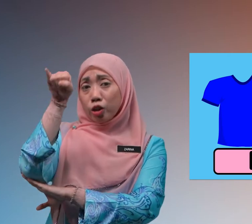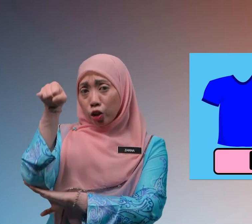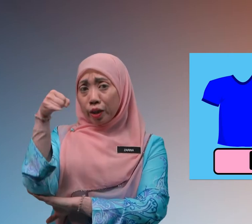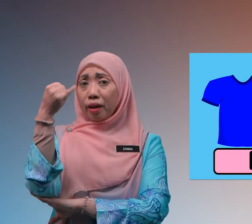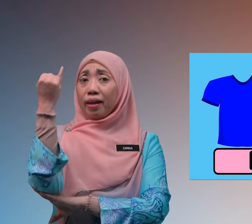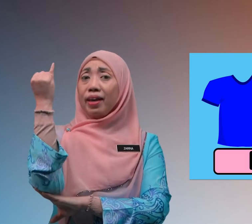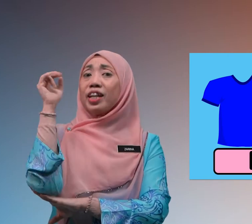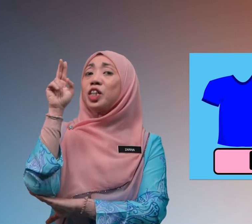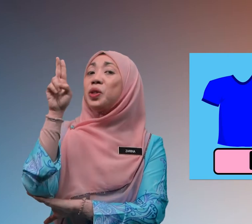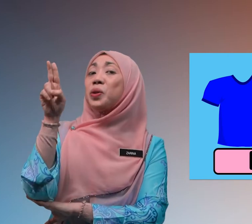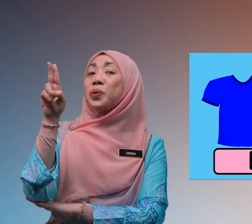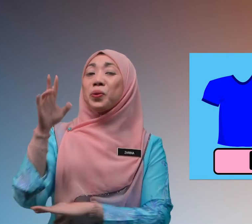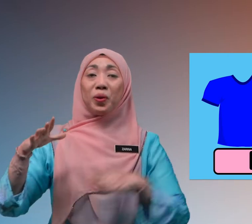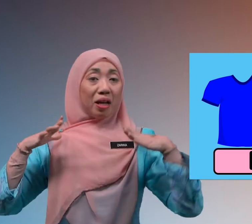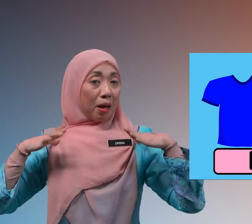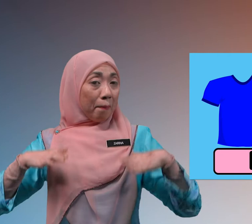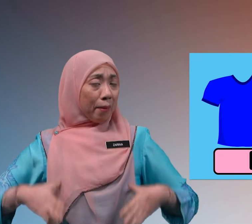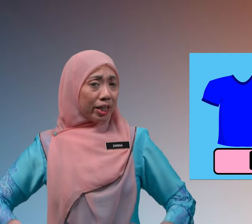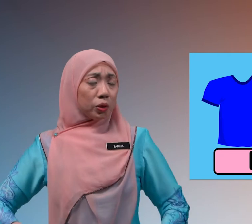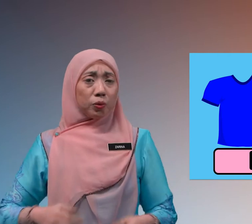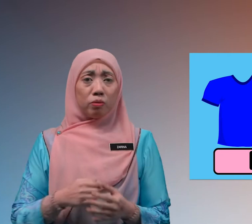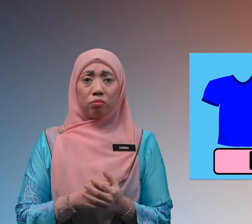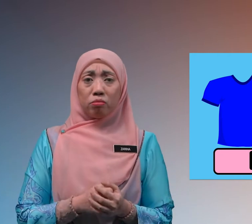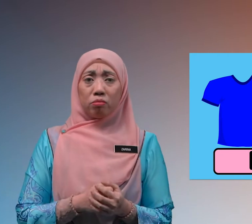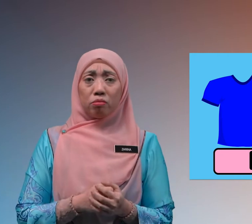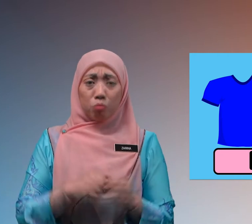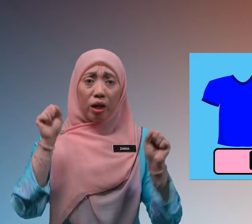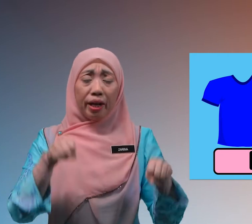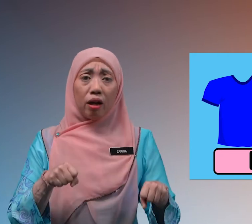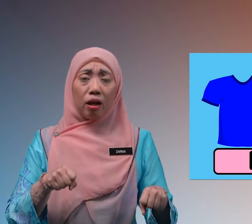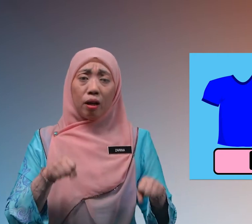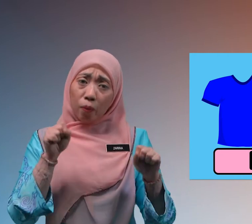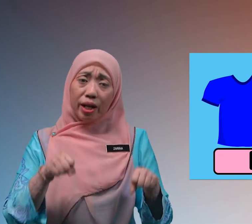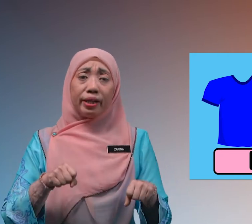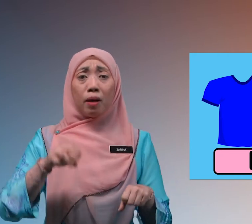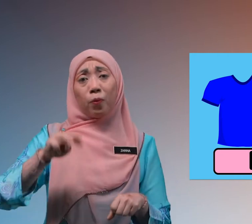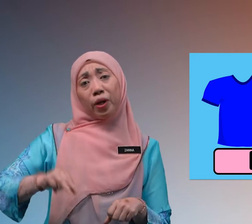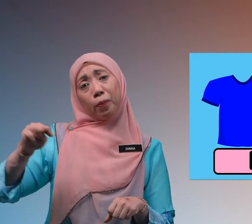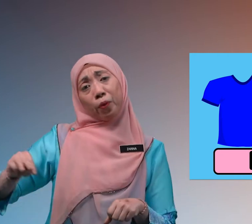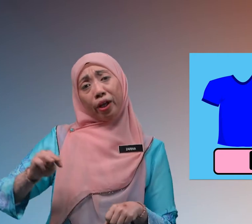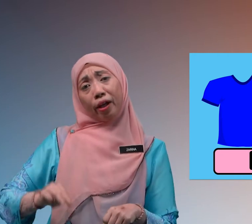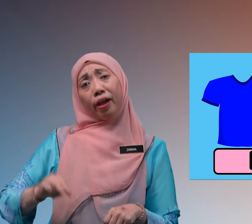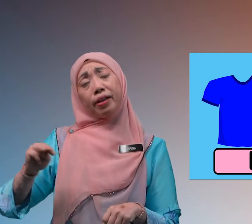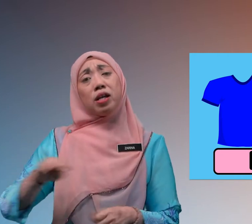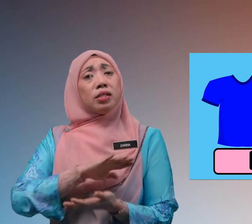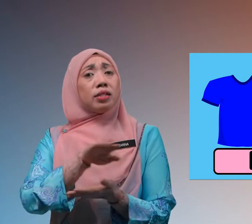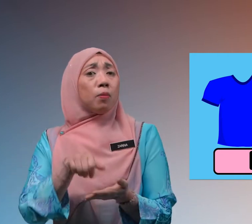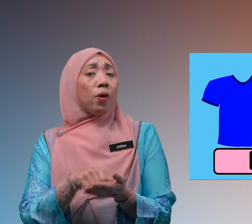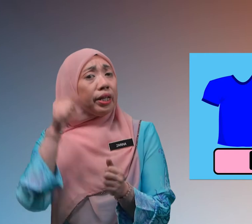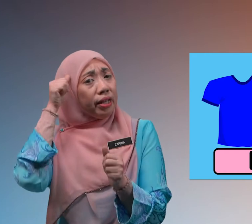J U. Baju. Boleh? Bolehkah murid-murid semua